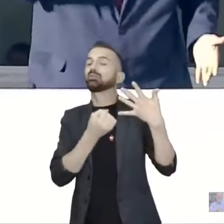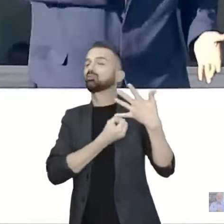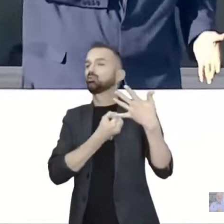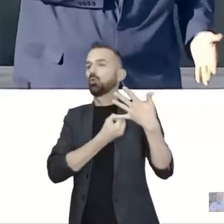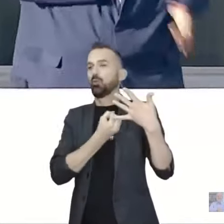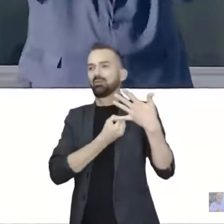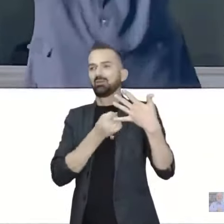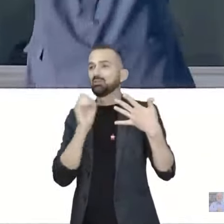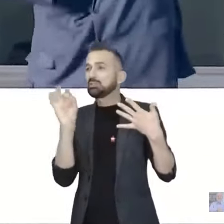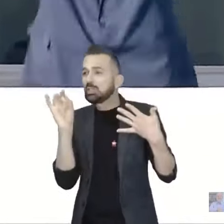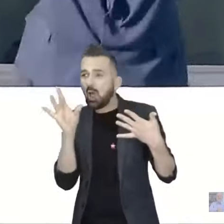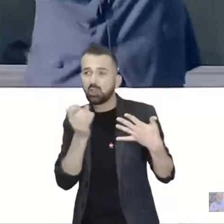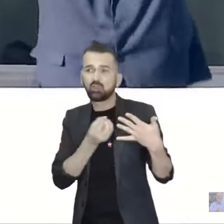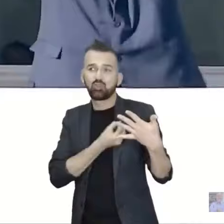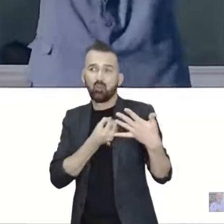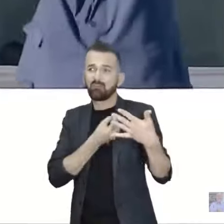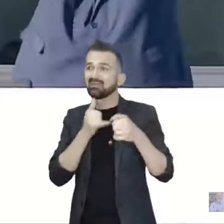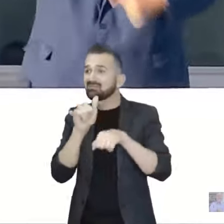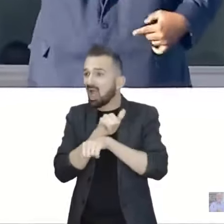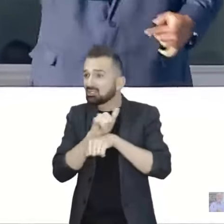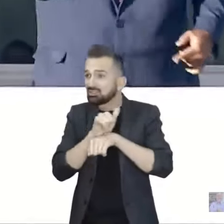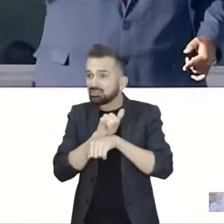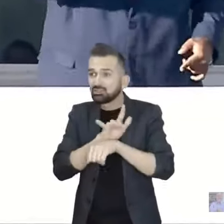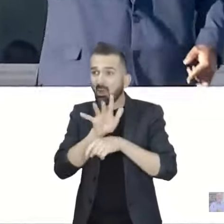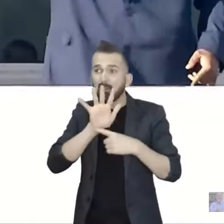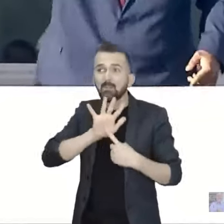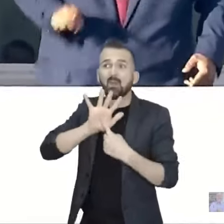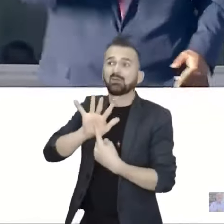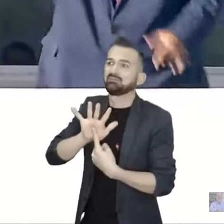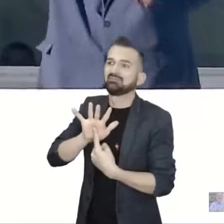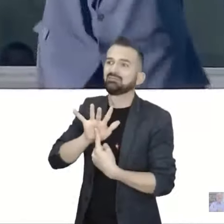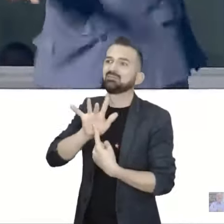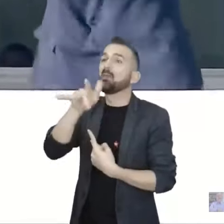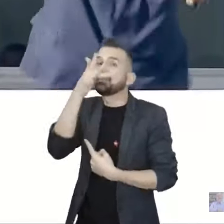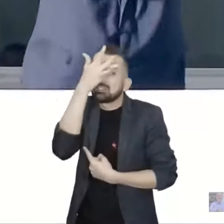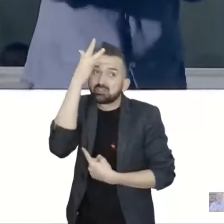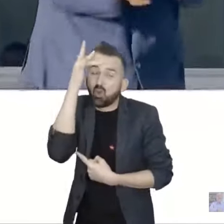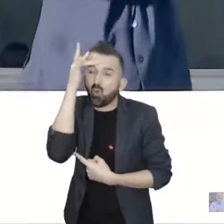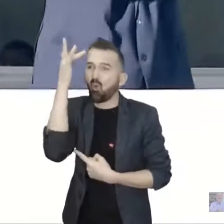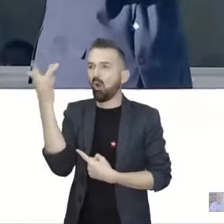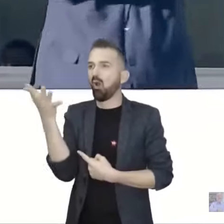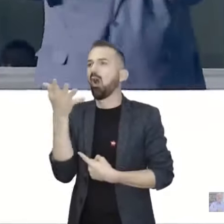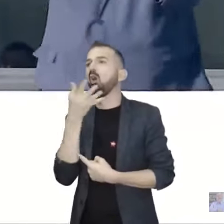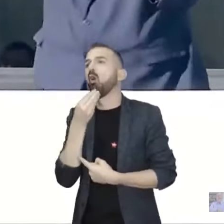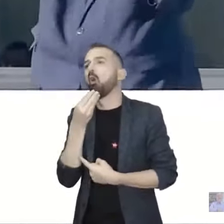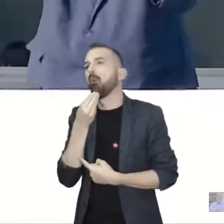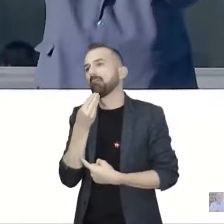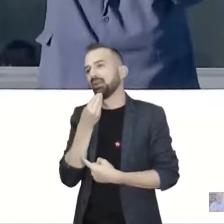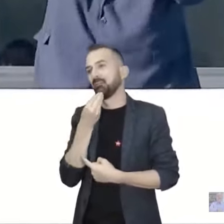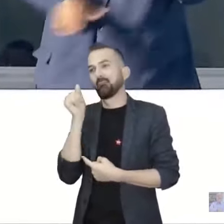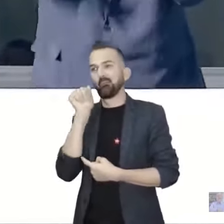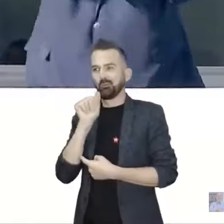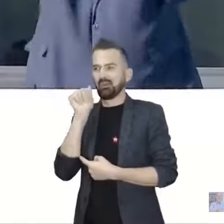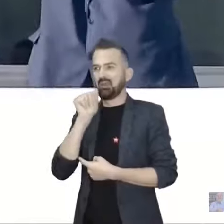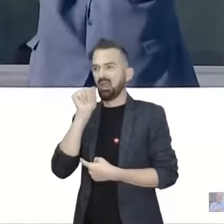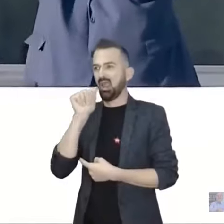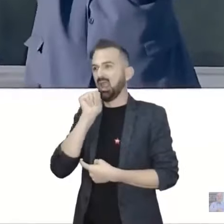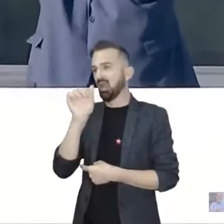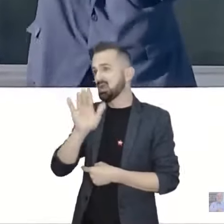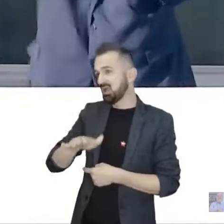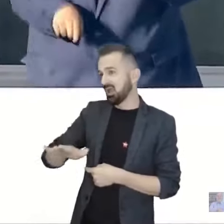estatísticas e indicadores, são pessoas, homens, mulheres e crianças vítimas